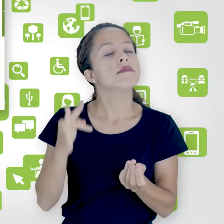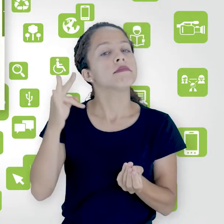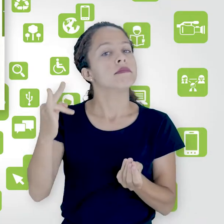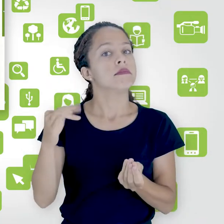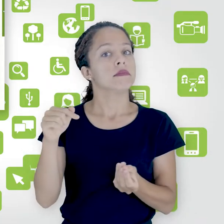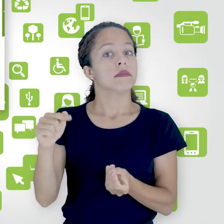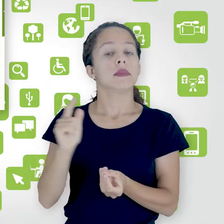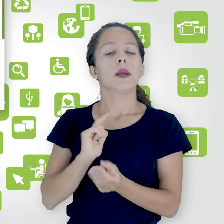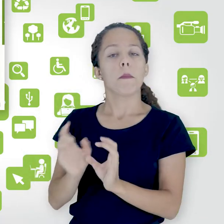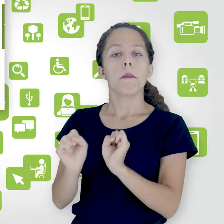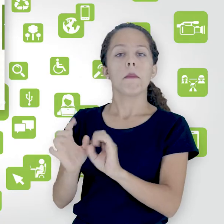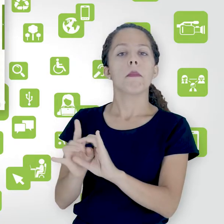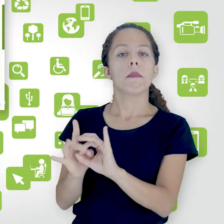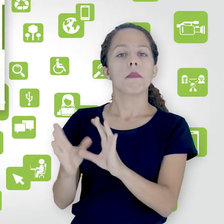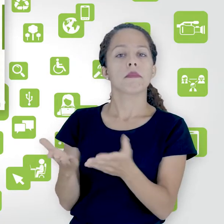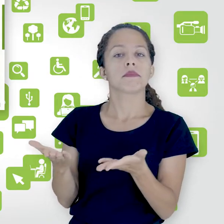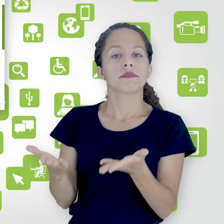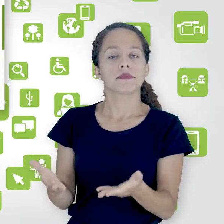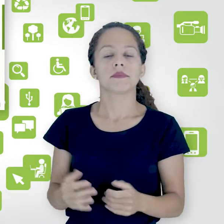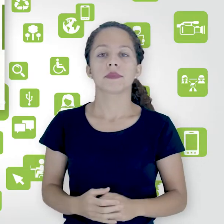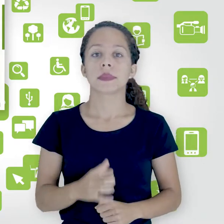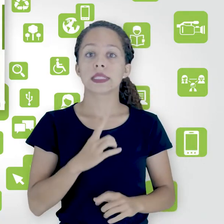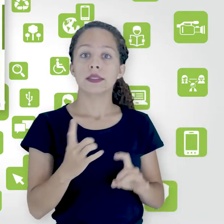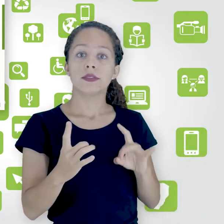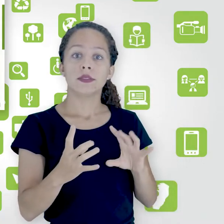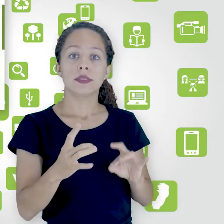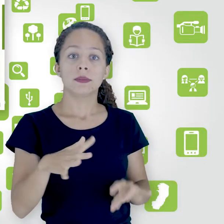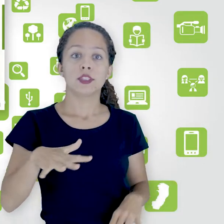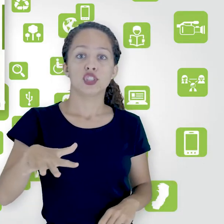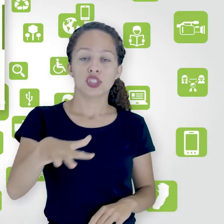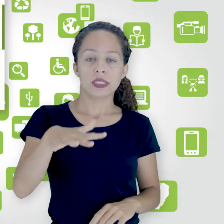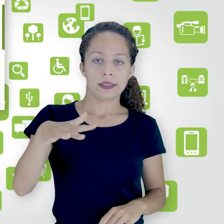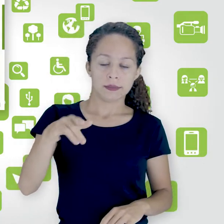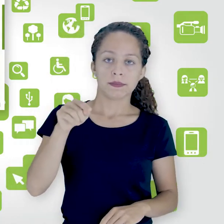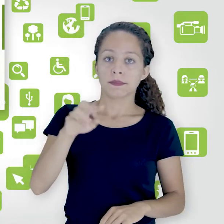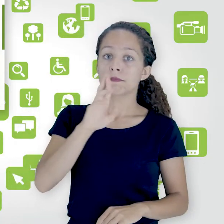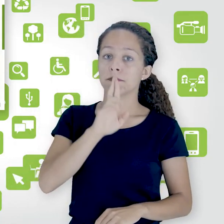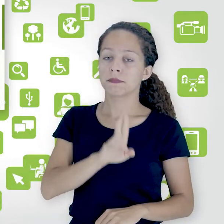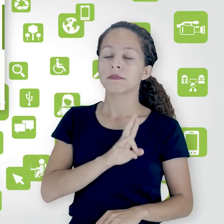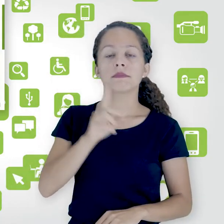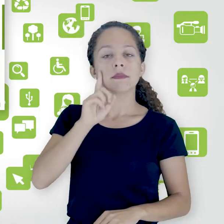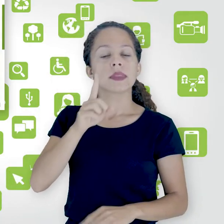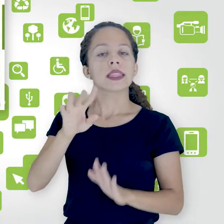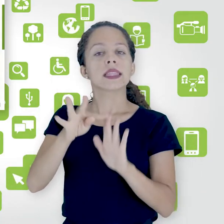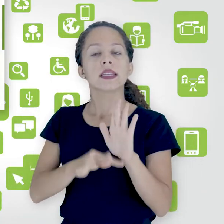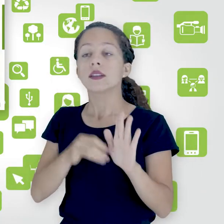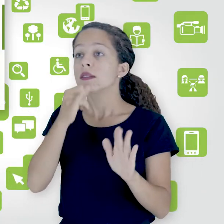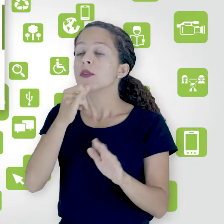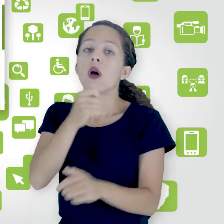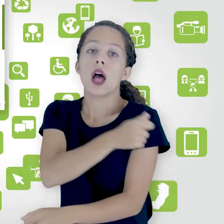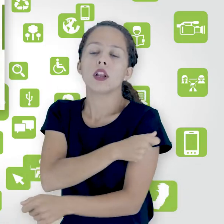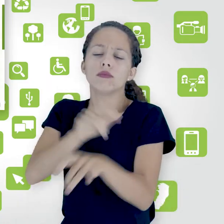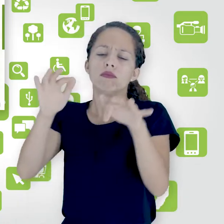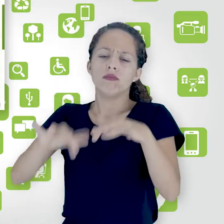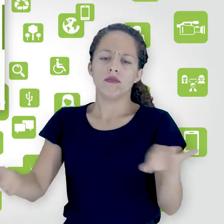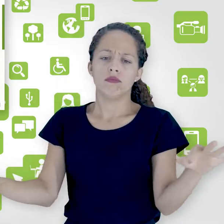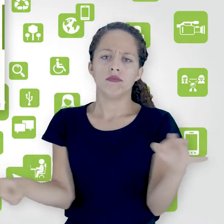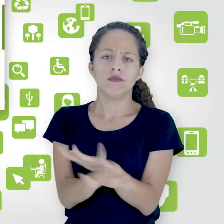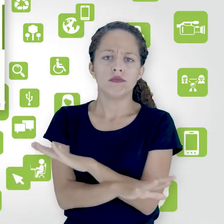esse valor padrão. Aqui em feedback geral, é mostrado um texto após ele ter completado a tentativa